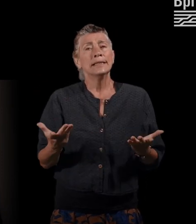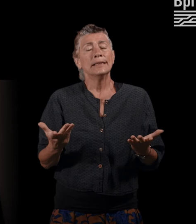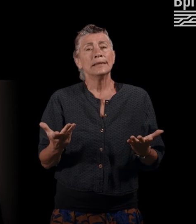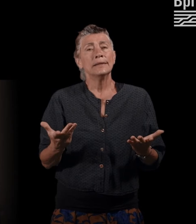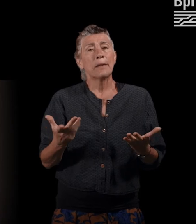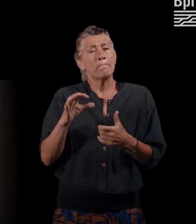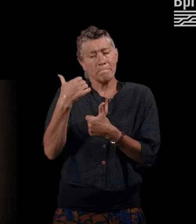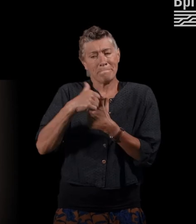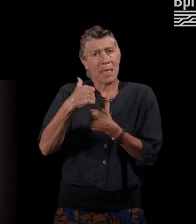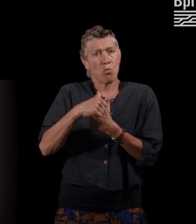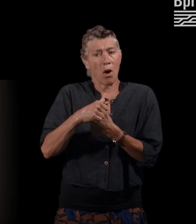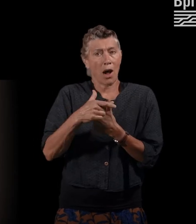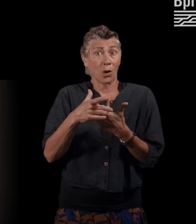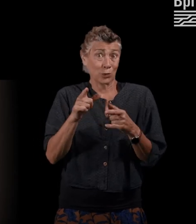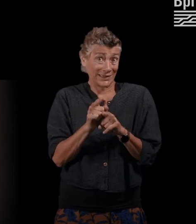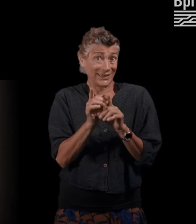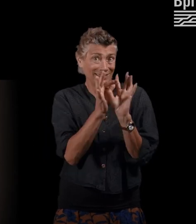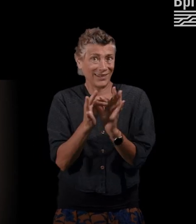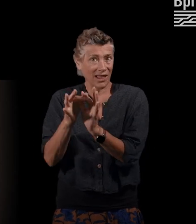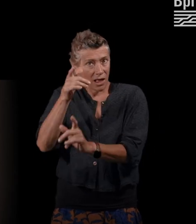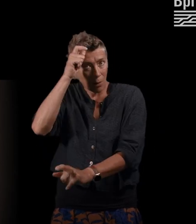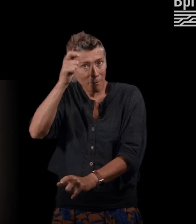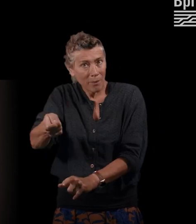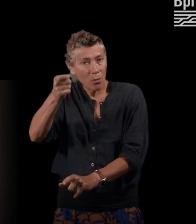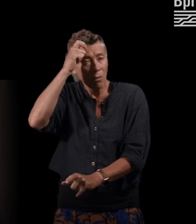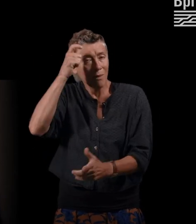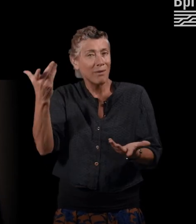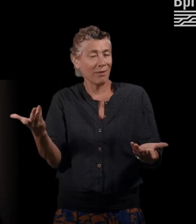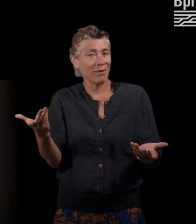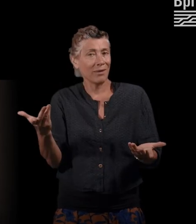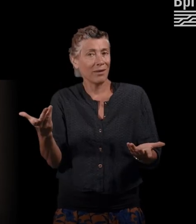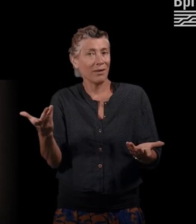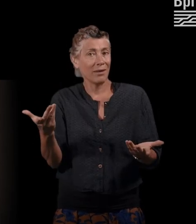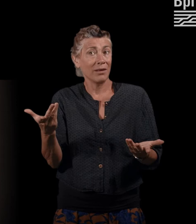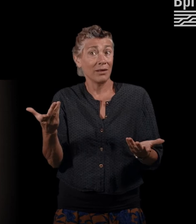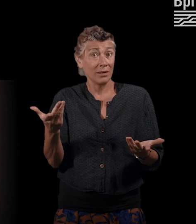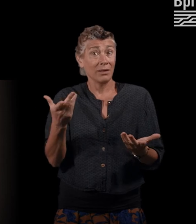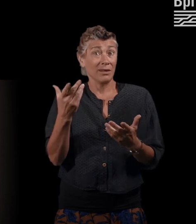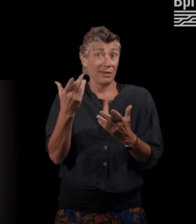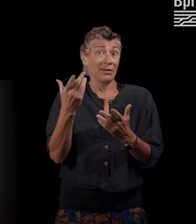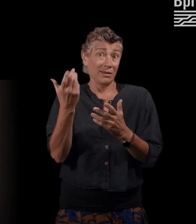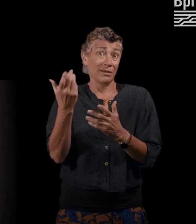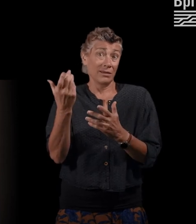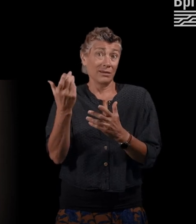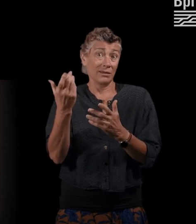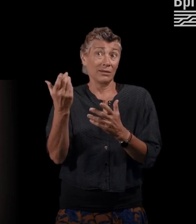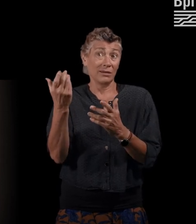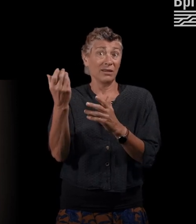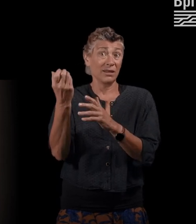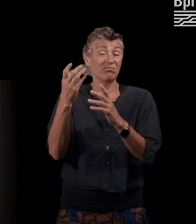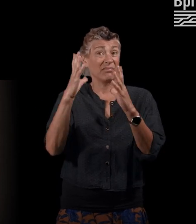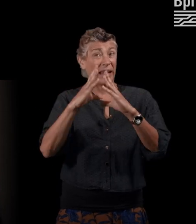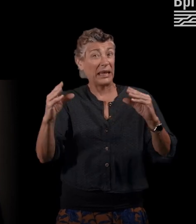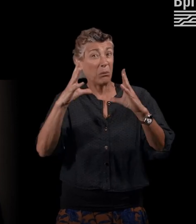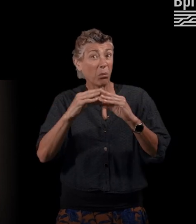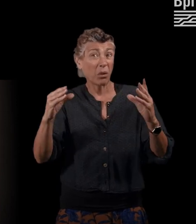Et la mémoire, c'est la commémoration, les commémorations, qu'a bien du mal aussi à faire le Liban,